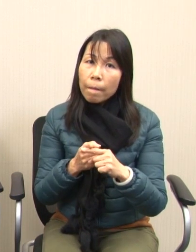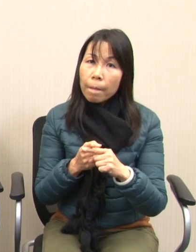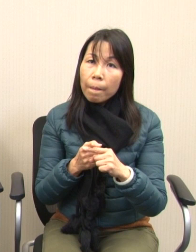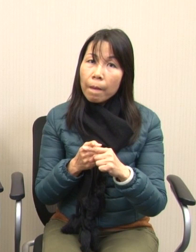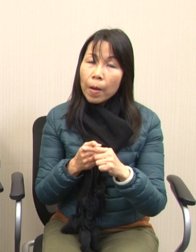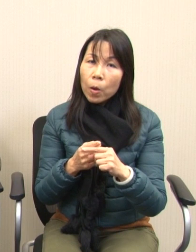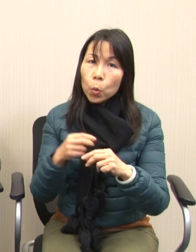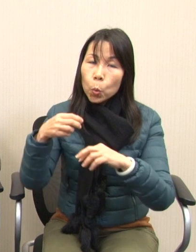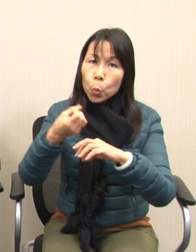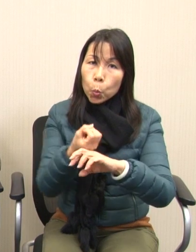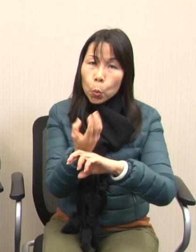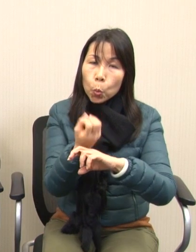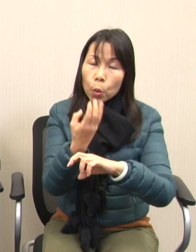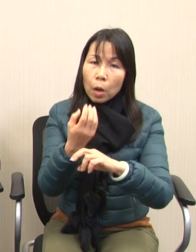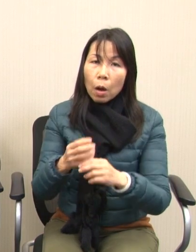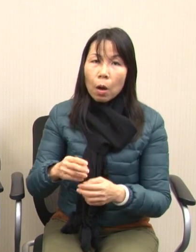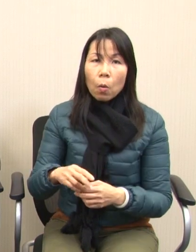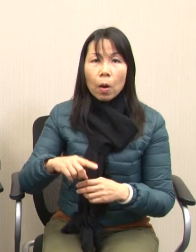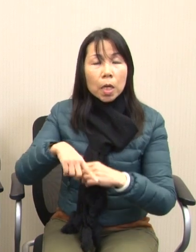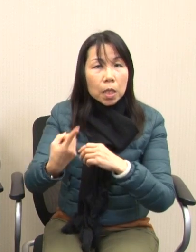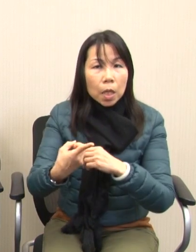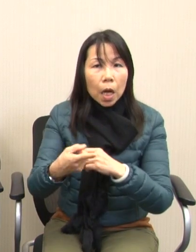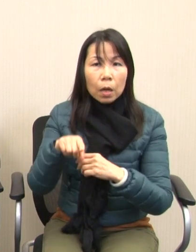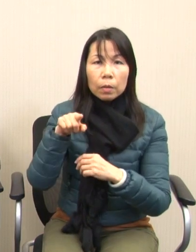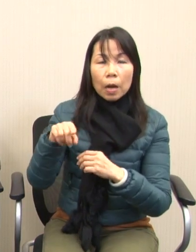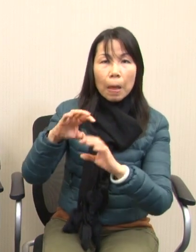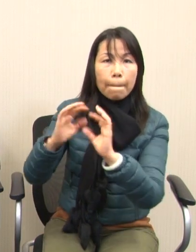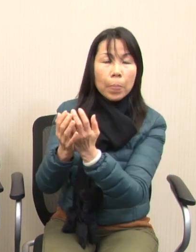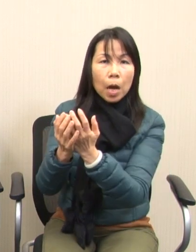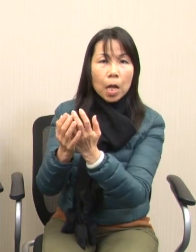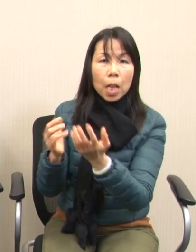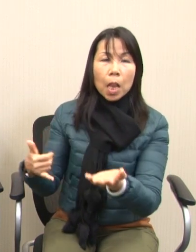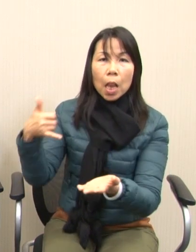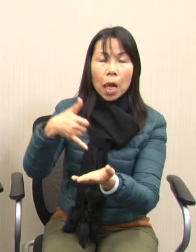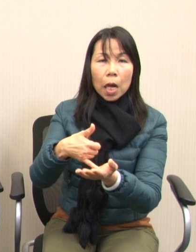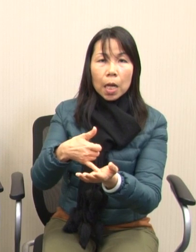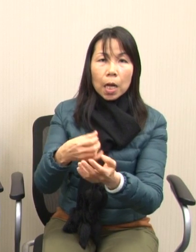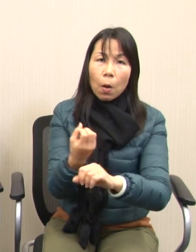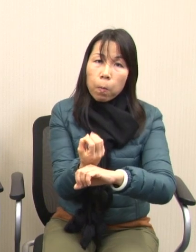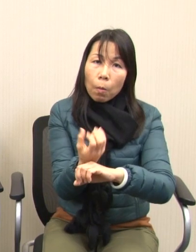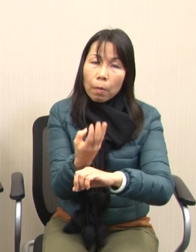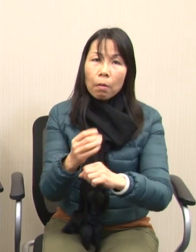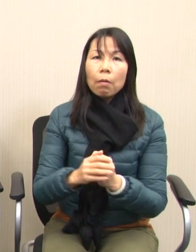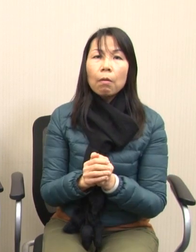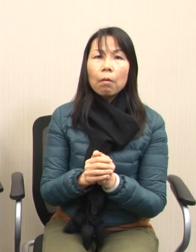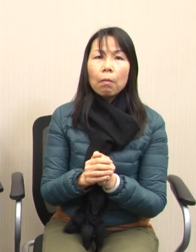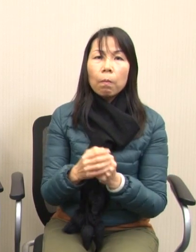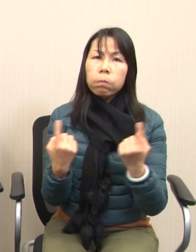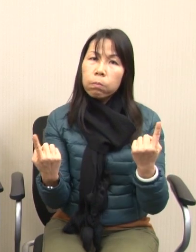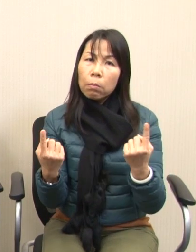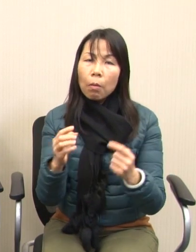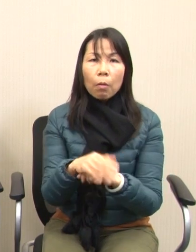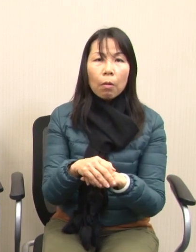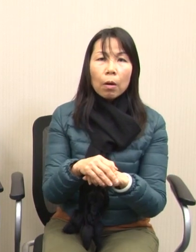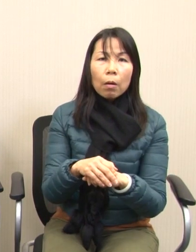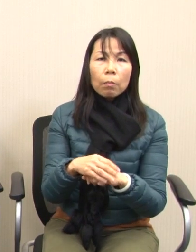們這班人出咗嚟嘅人係珍寶 ，it's up for you to decide， 唔係